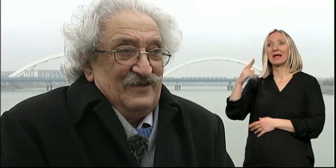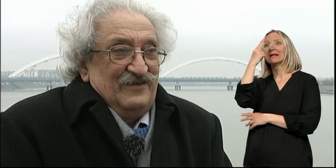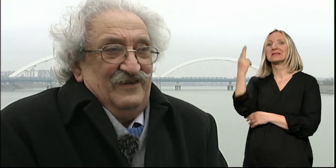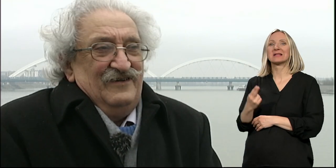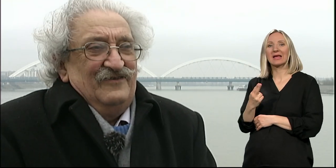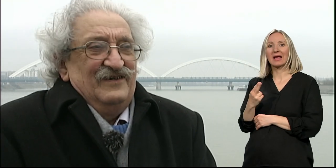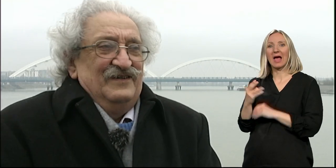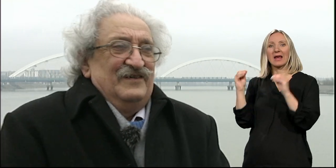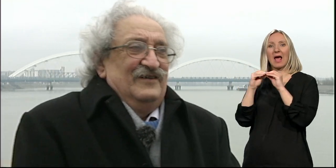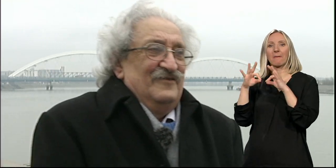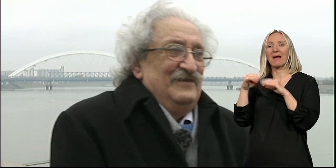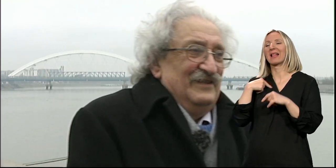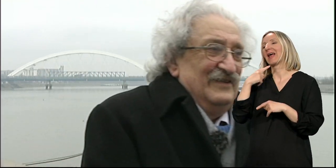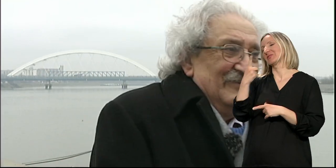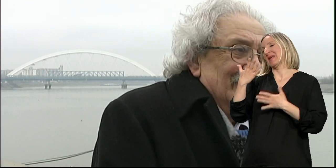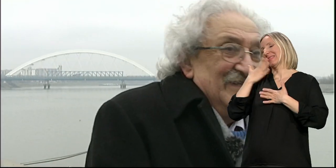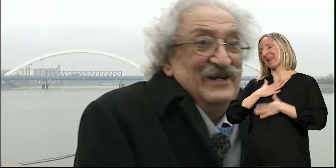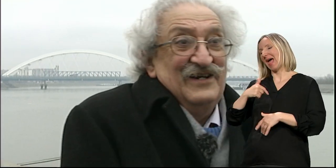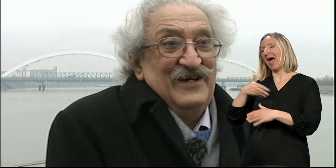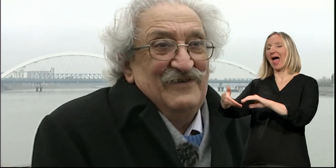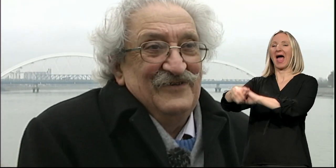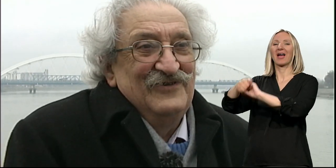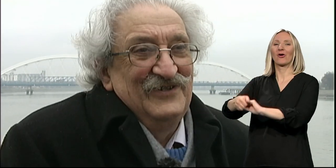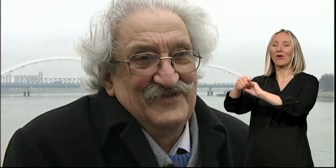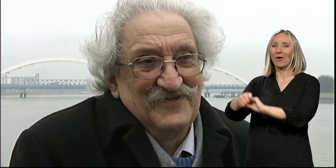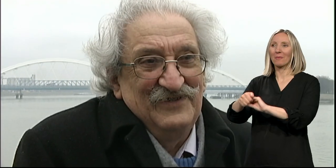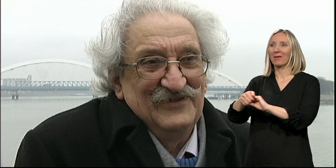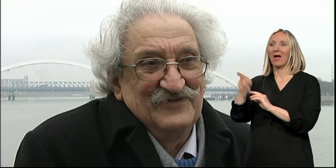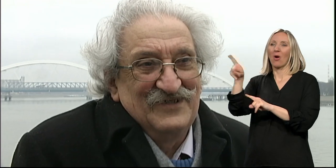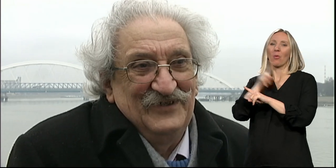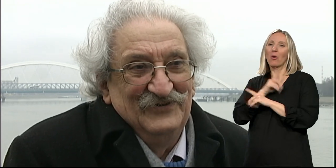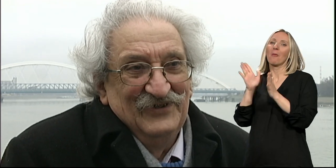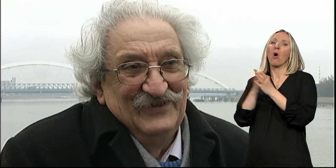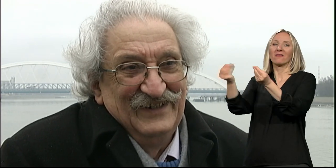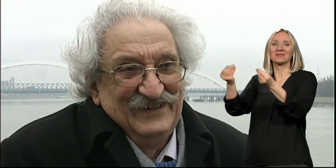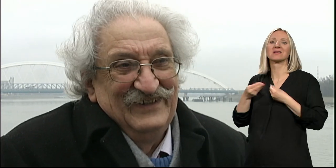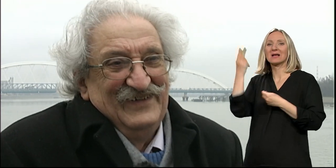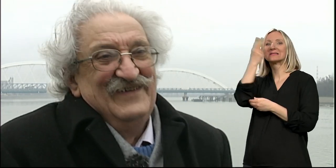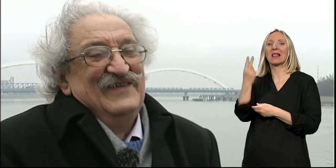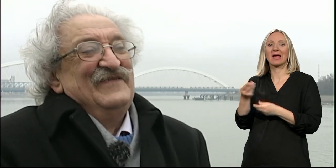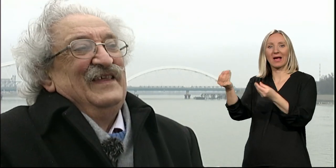slikara Batlaka. Jao, kare, drago mi je. Da. Njega nema, ali molim vas, uzmite ovu sliku.